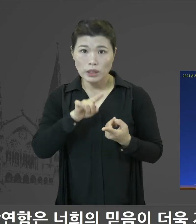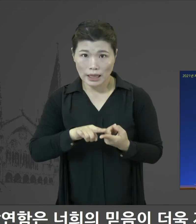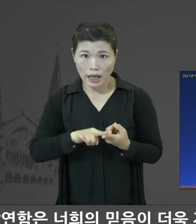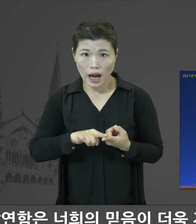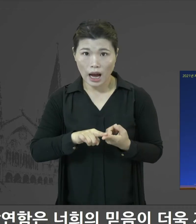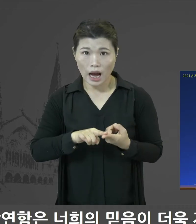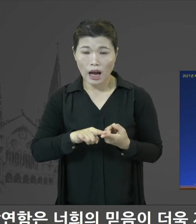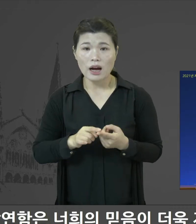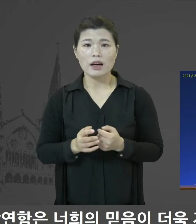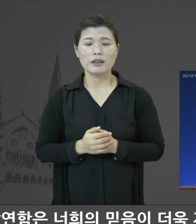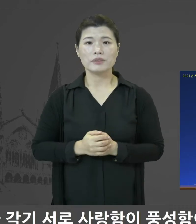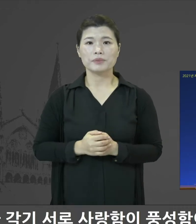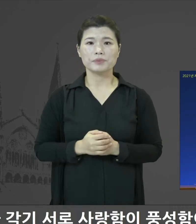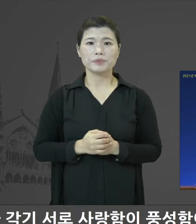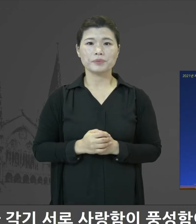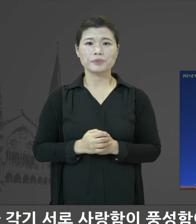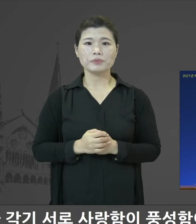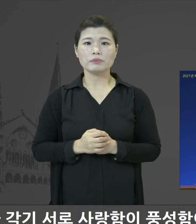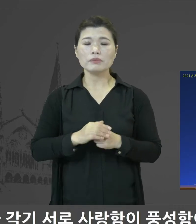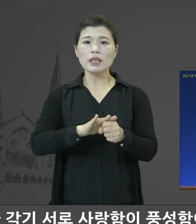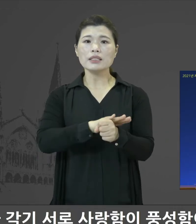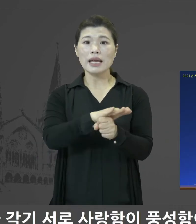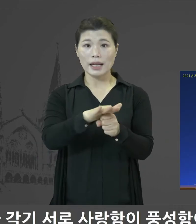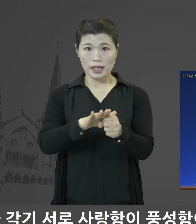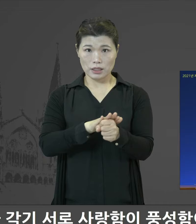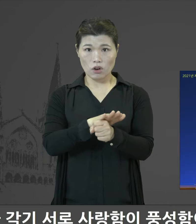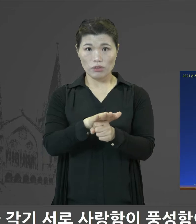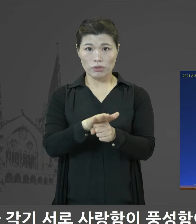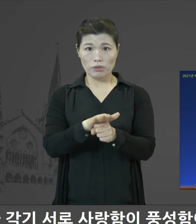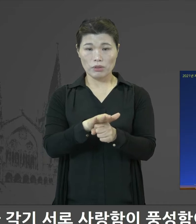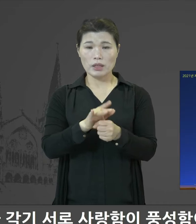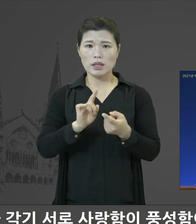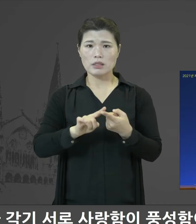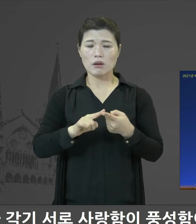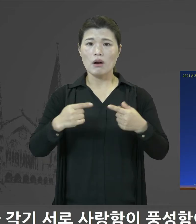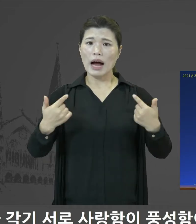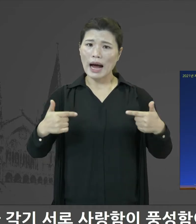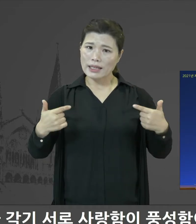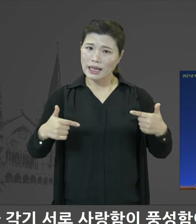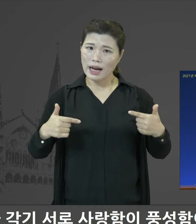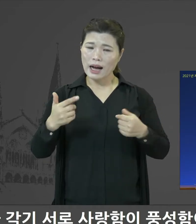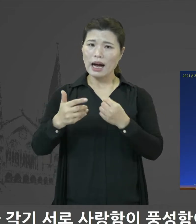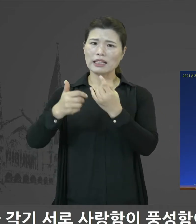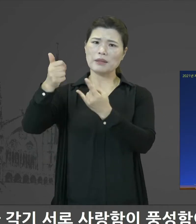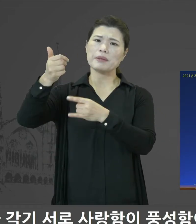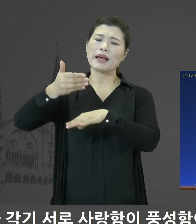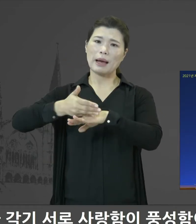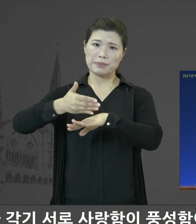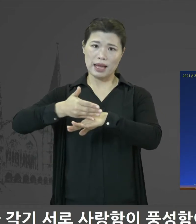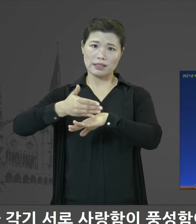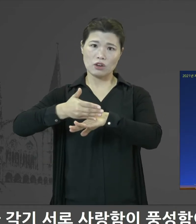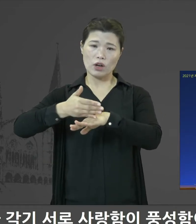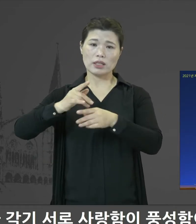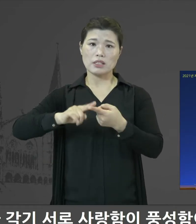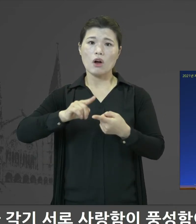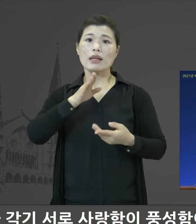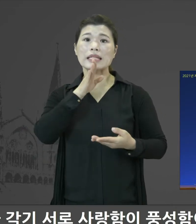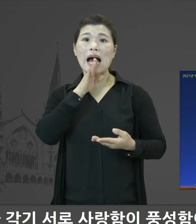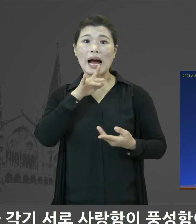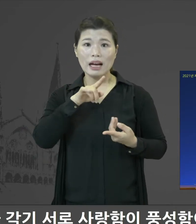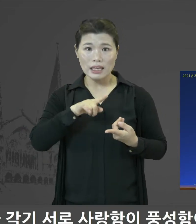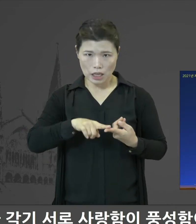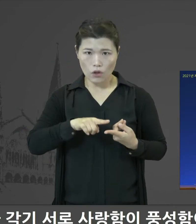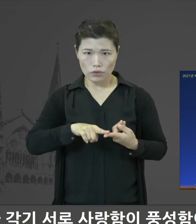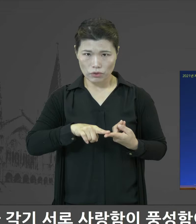사랑함이 풍성함이니 사랑하는 것이 항상 하나님께 감사하는 것이 당연하다라고